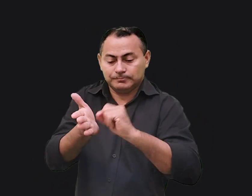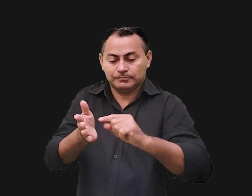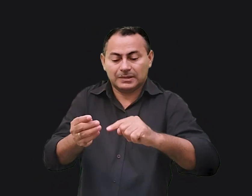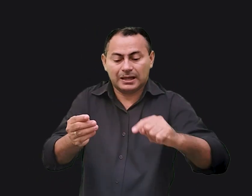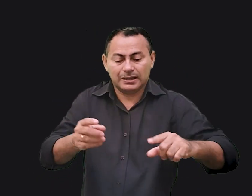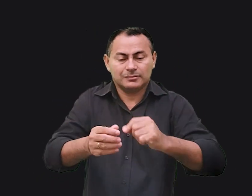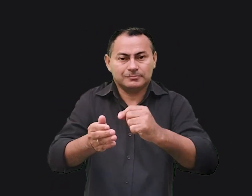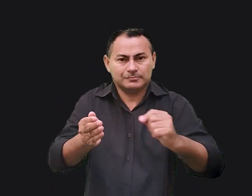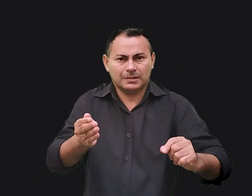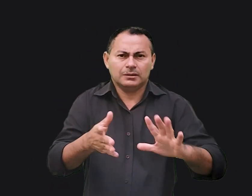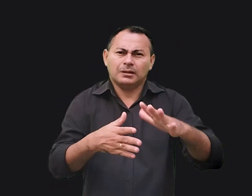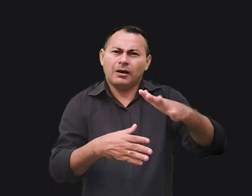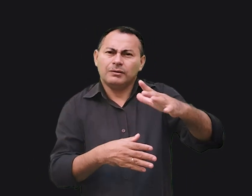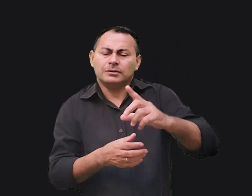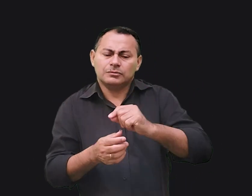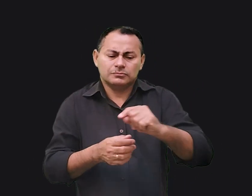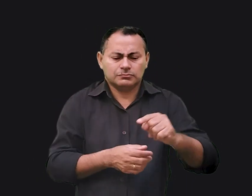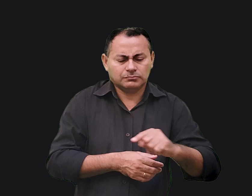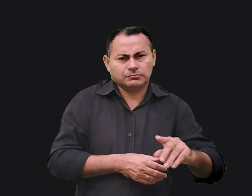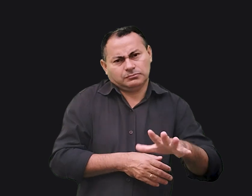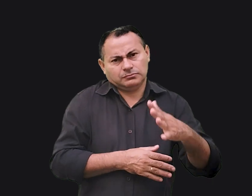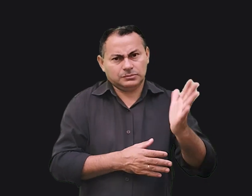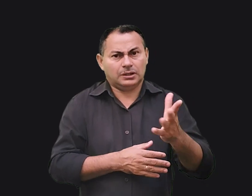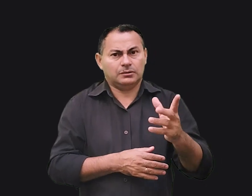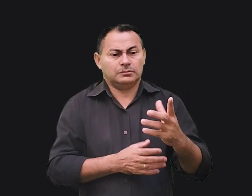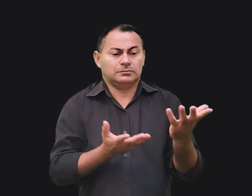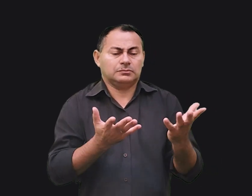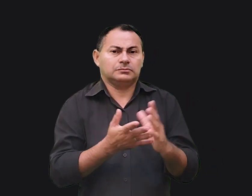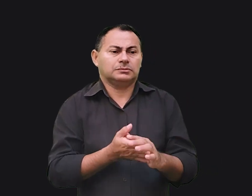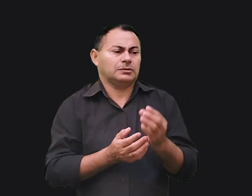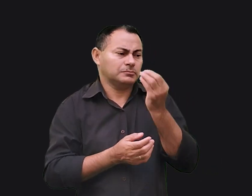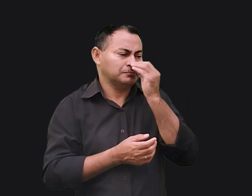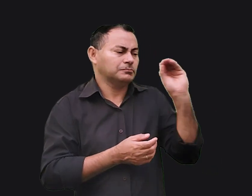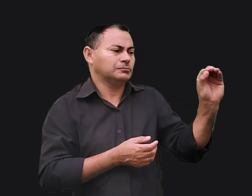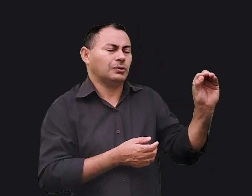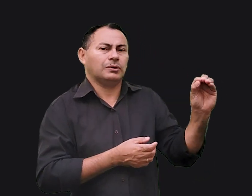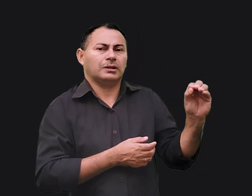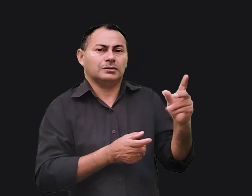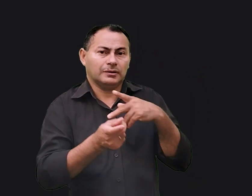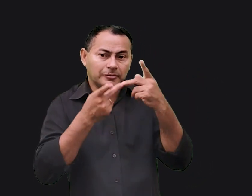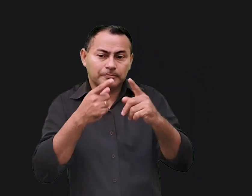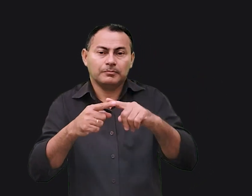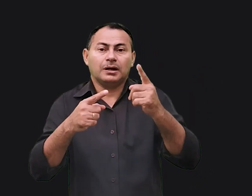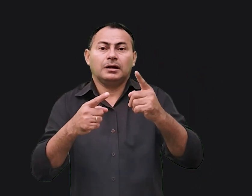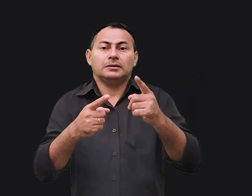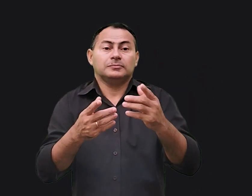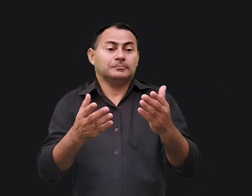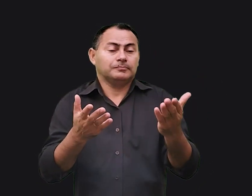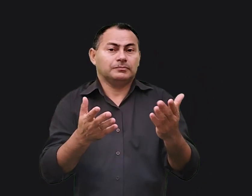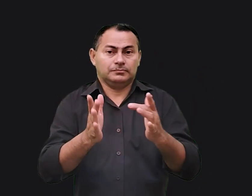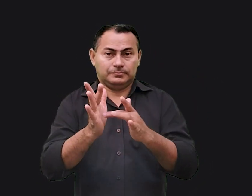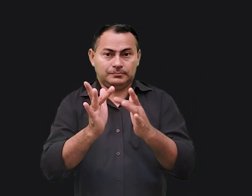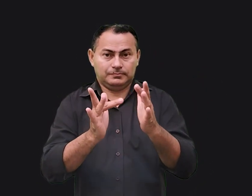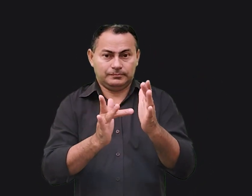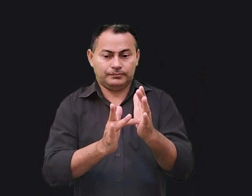areia. Talvez ele tenha só rabiscado, já que os estava ignorando. Mas de repente Jesus